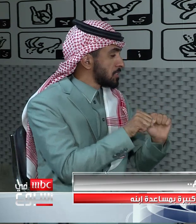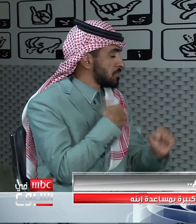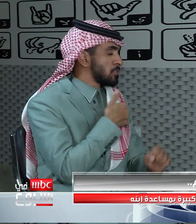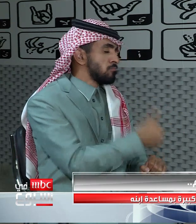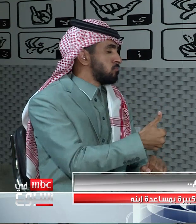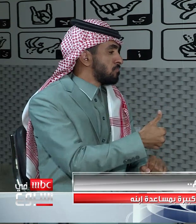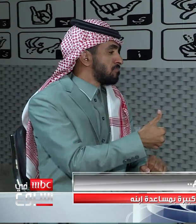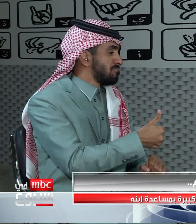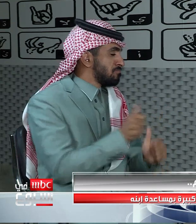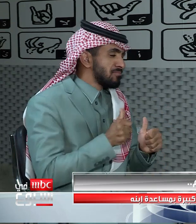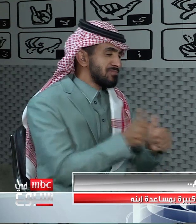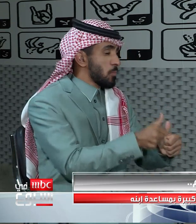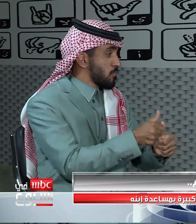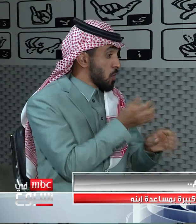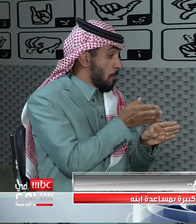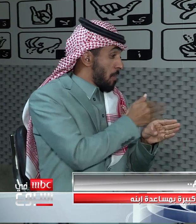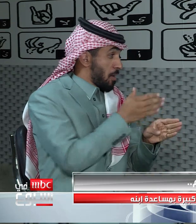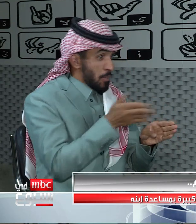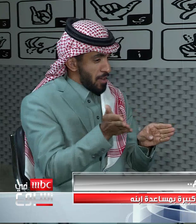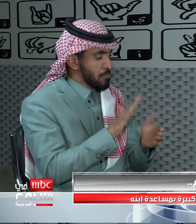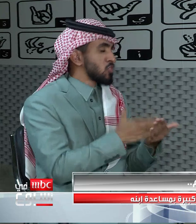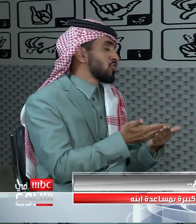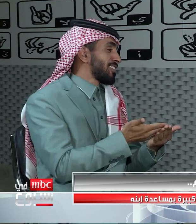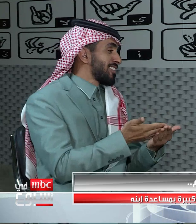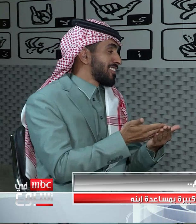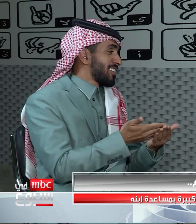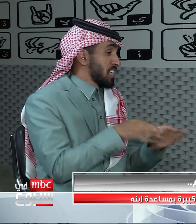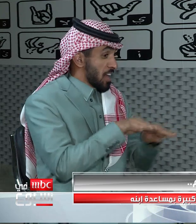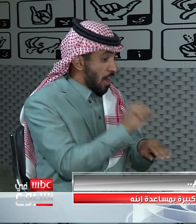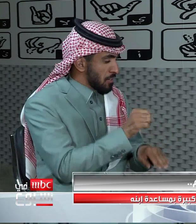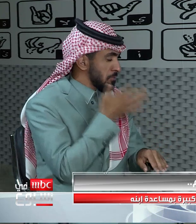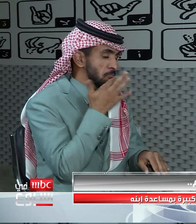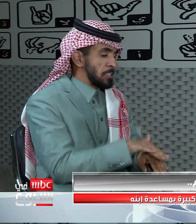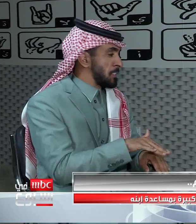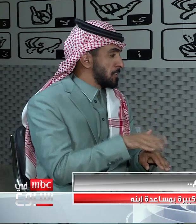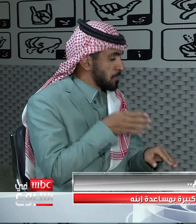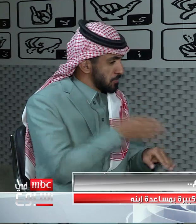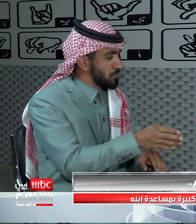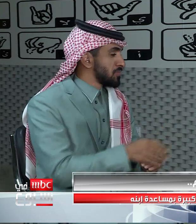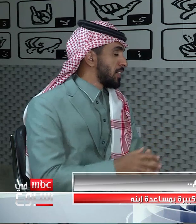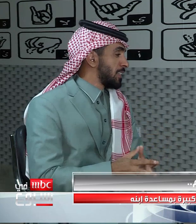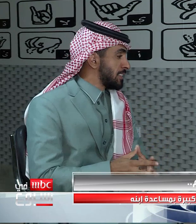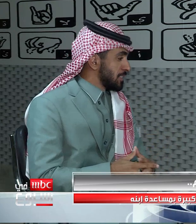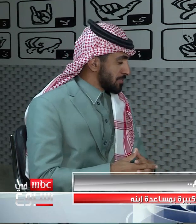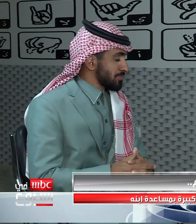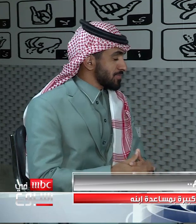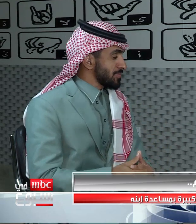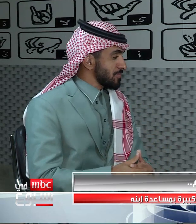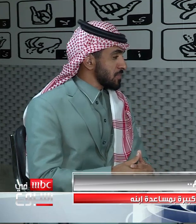ويوتيوب كل شيء، دائما يشوف الراليات، مرة هو يعني مستعد للراليات وكل شيء، ودائما يعني يعني بس بالخارج أنا مترجم له، بس